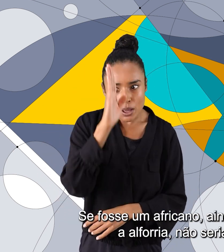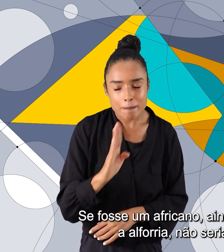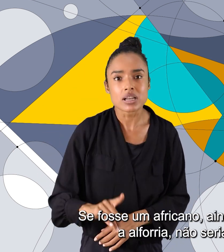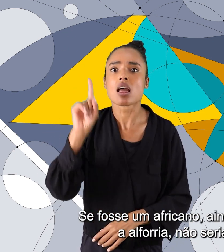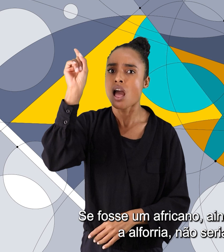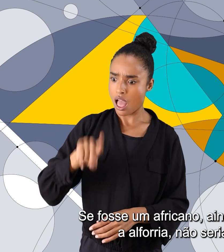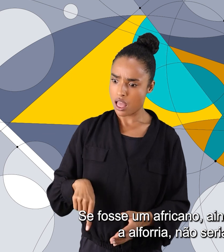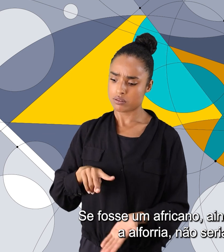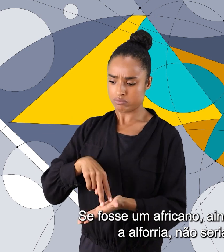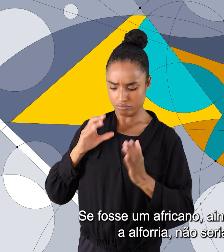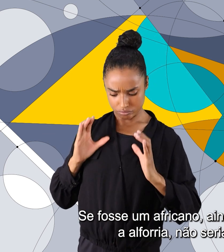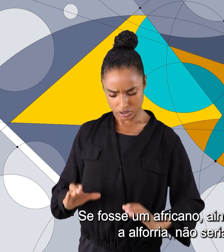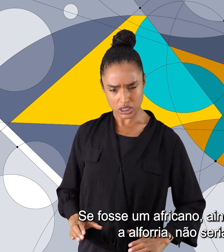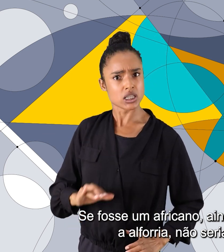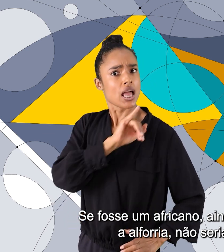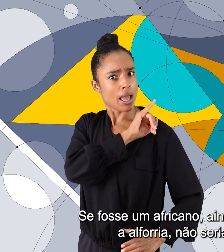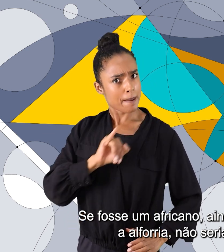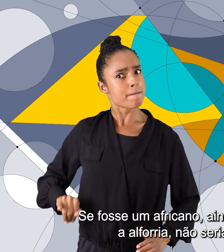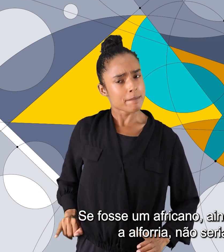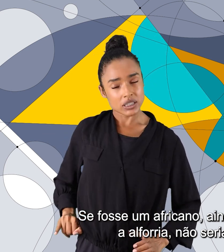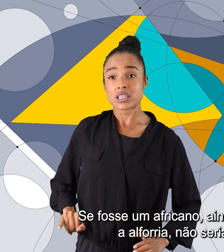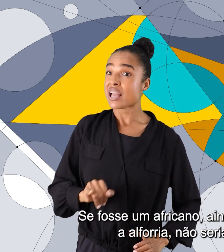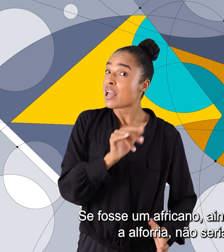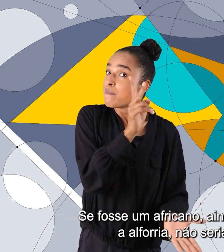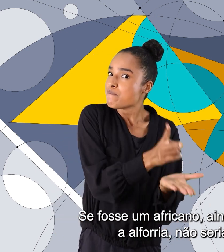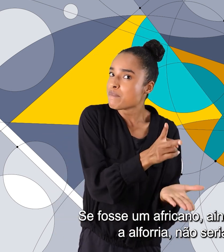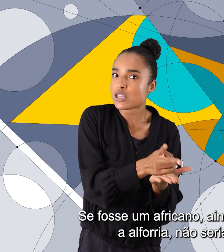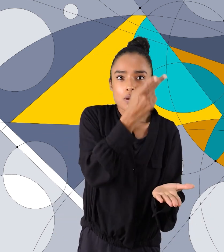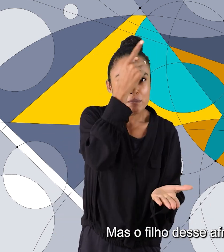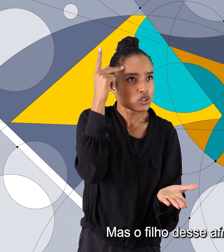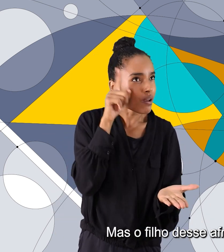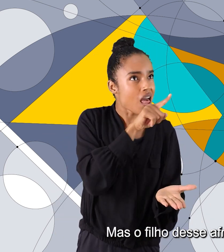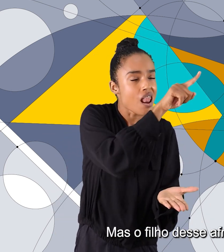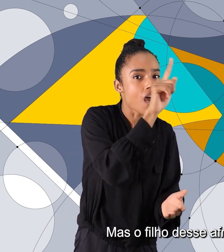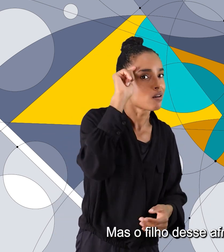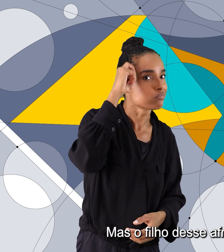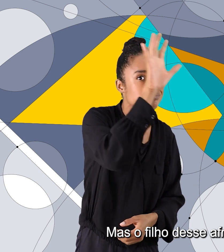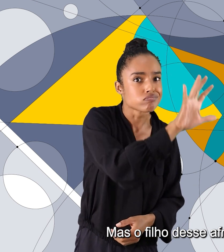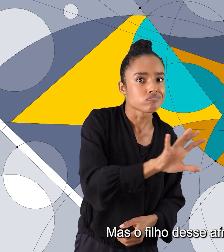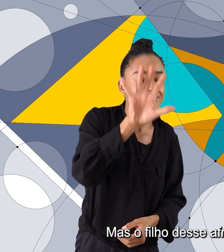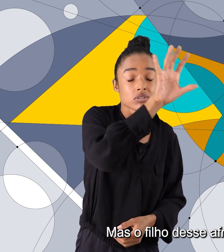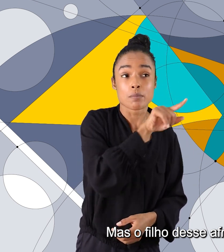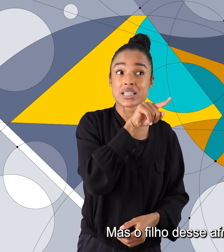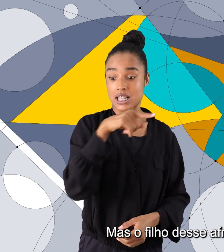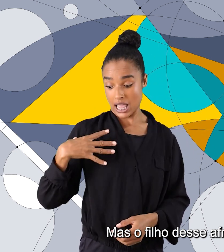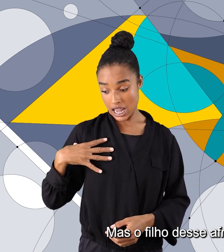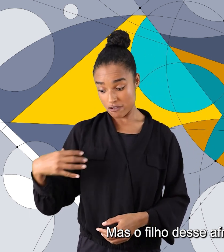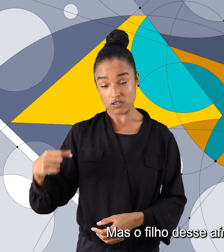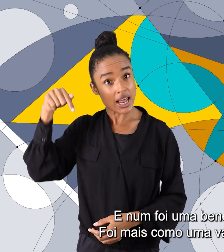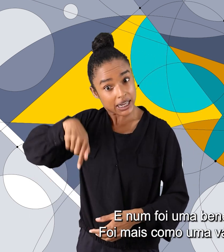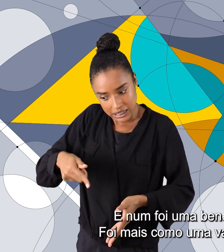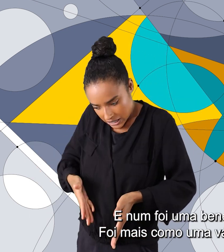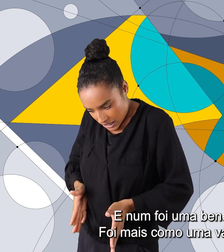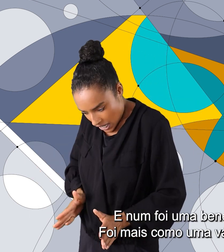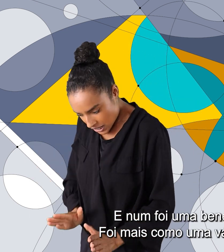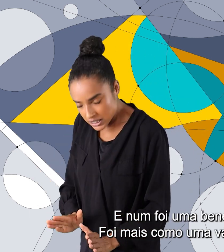Se fosse um africano, ainda que conquistasse a alforria, não seria um cidadão. Mas o filho desse africano livre, sim.